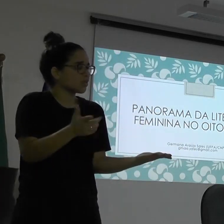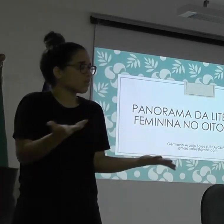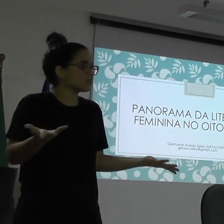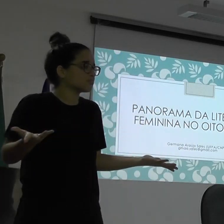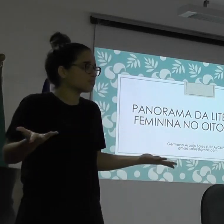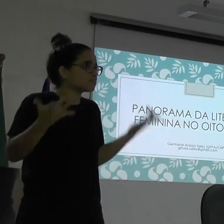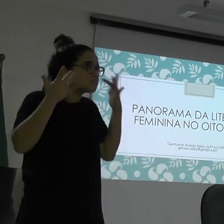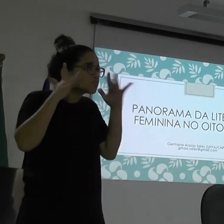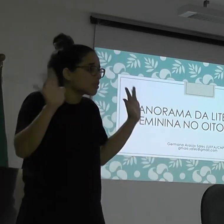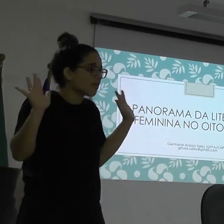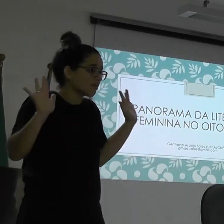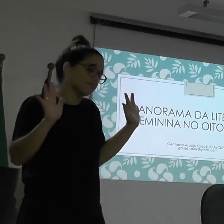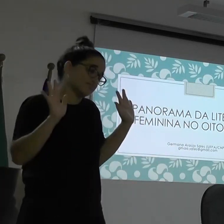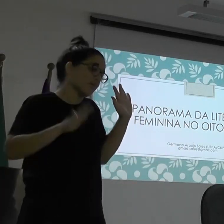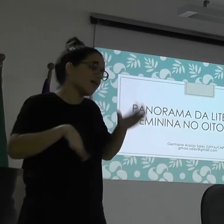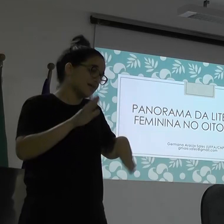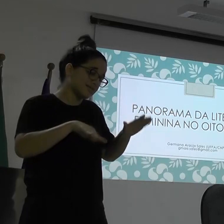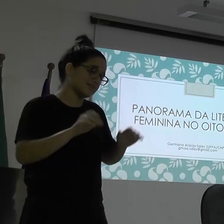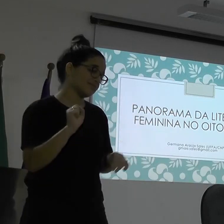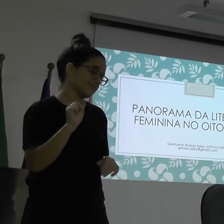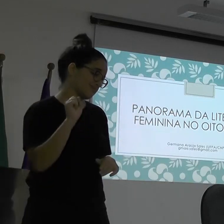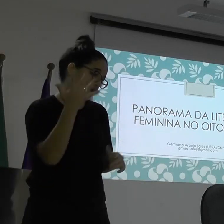Essas coisas.